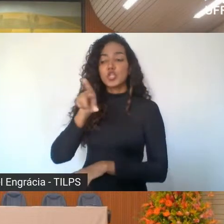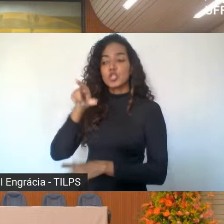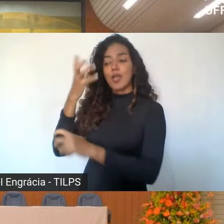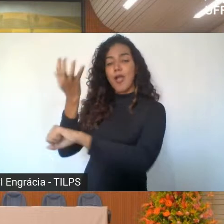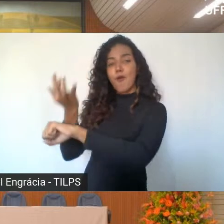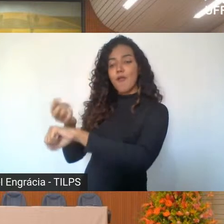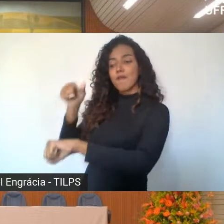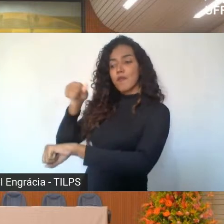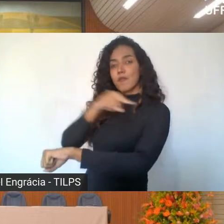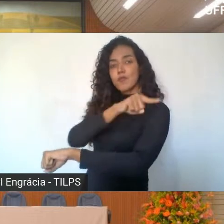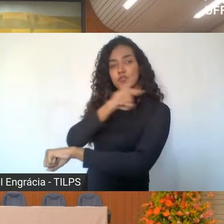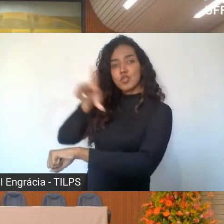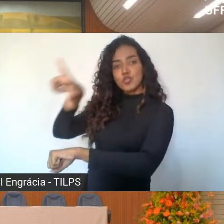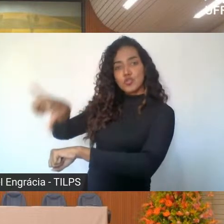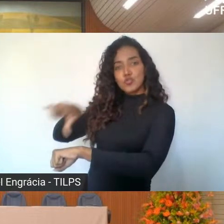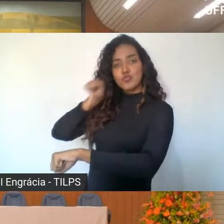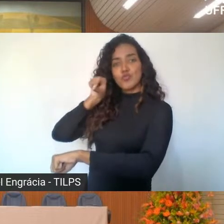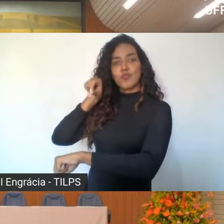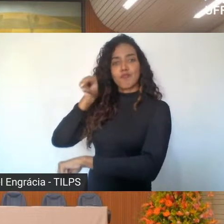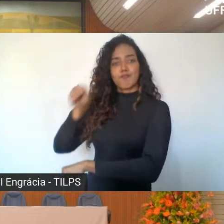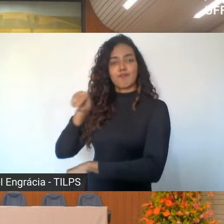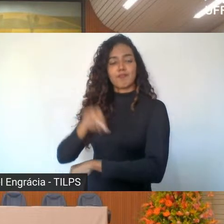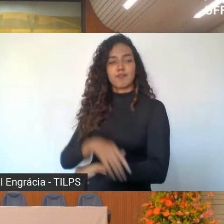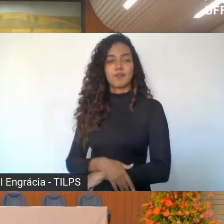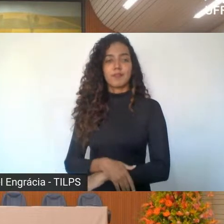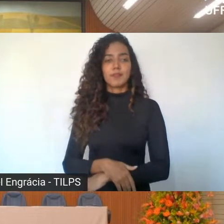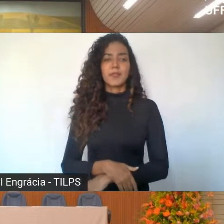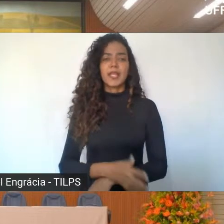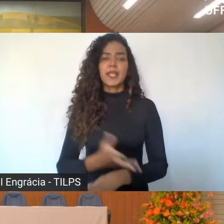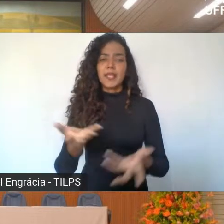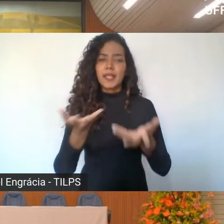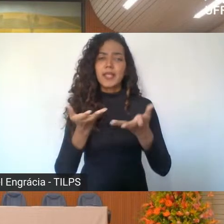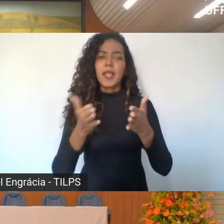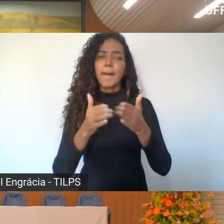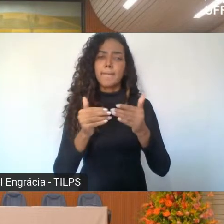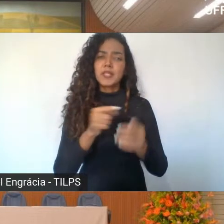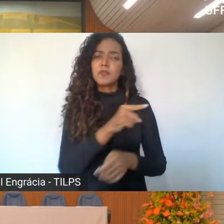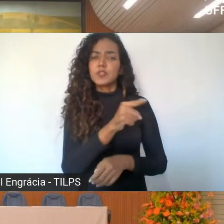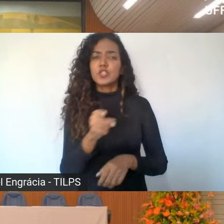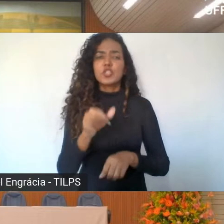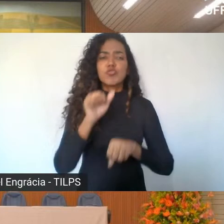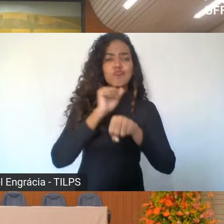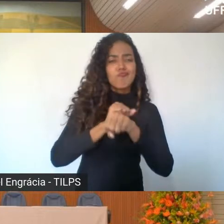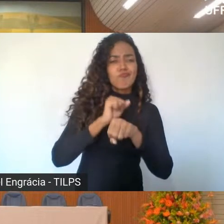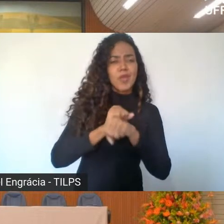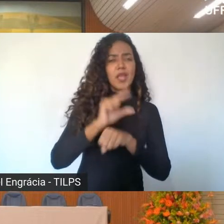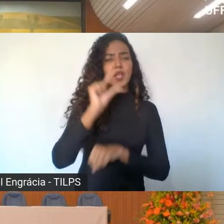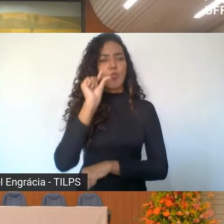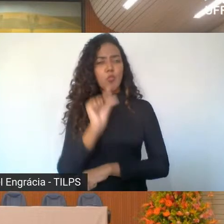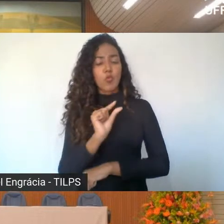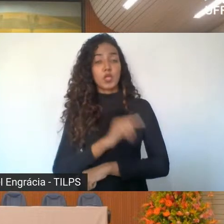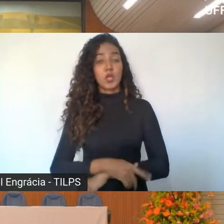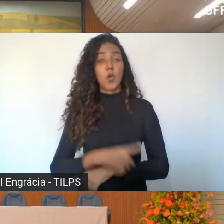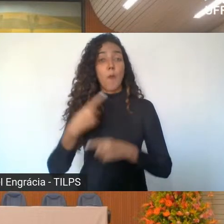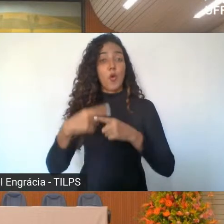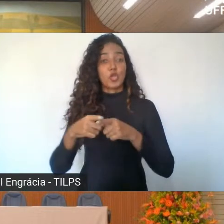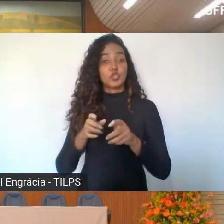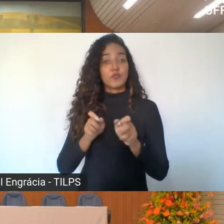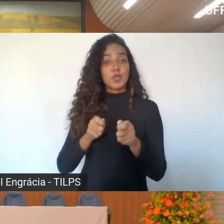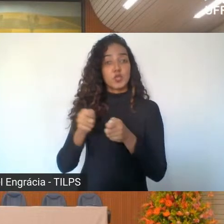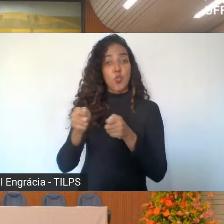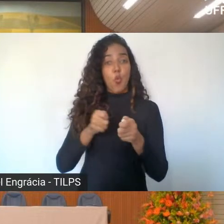Gostaria de pedir a vocês que esperem mais um pouco, pois nós fizemos o reajuste de matrícula,